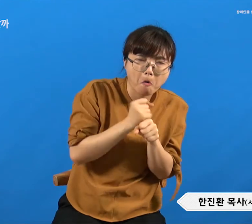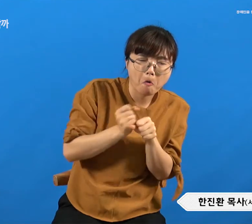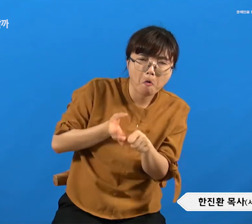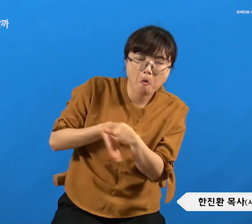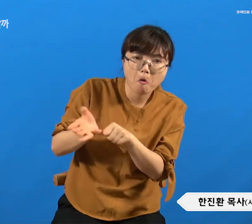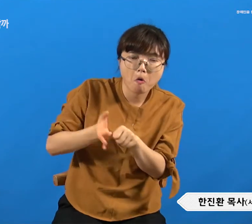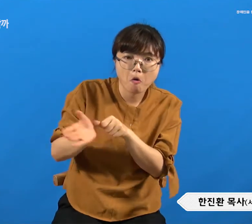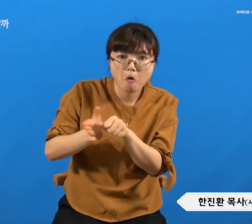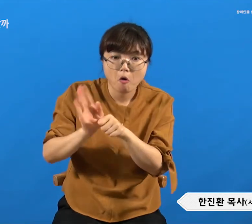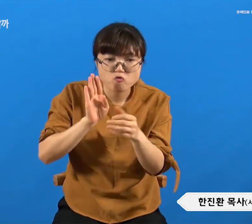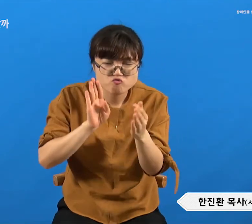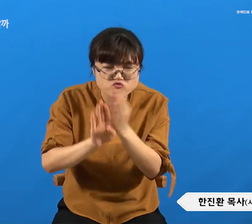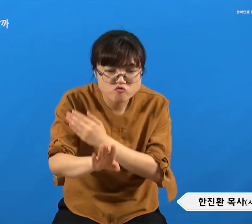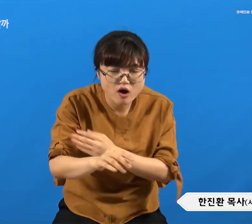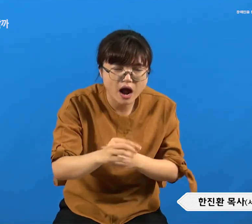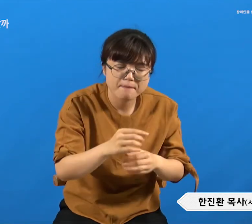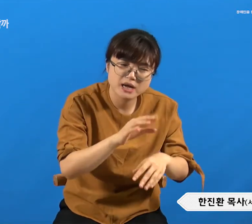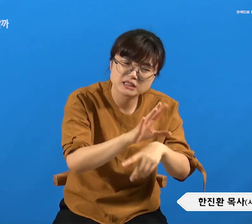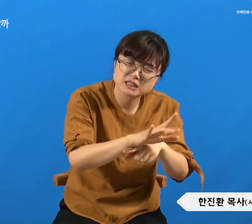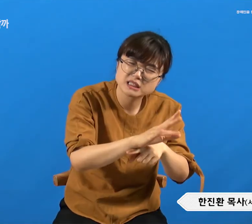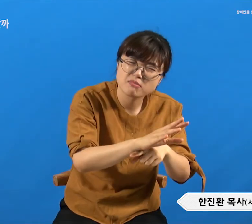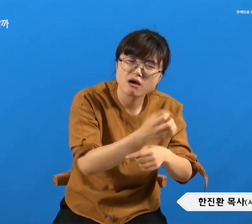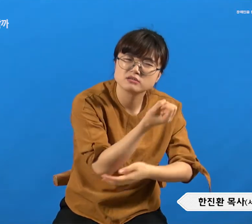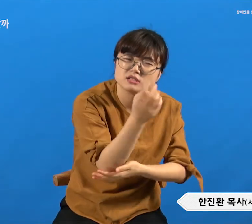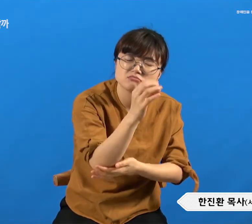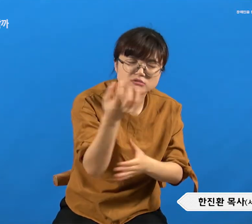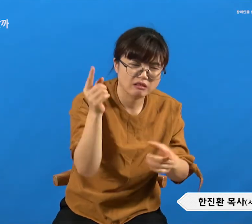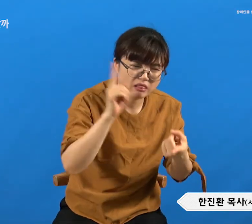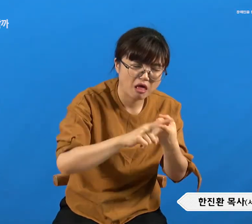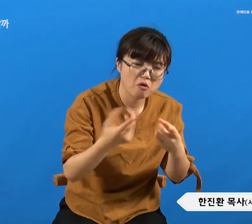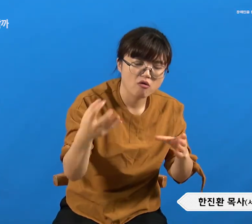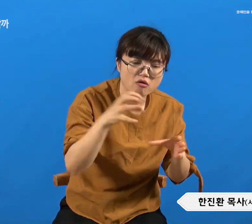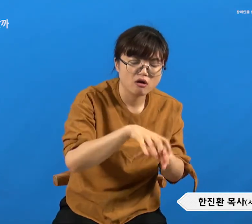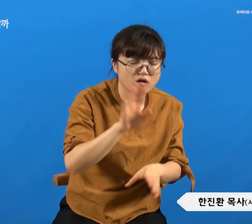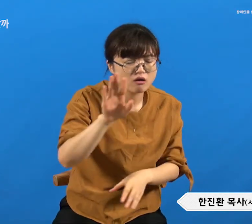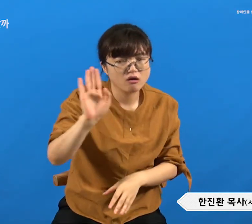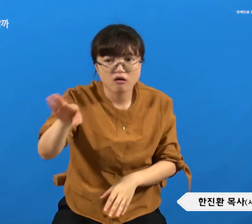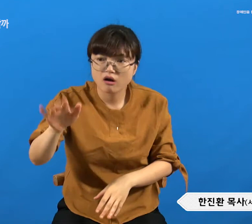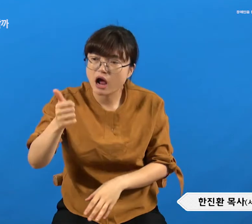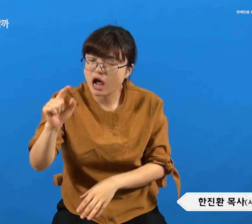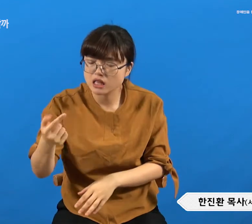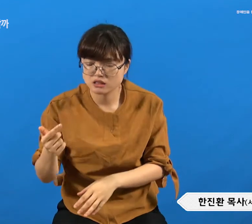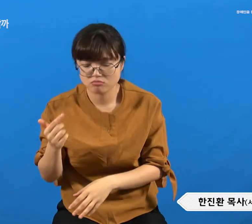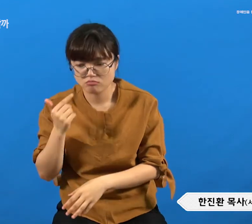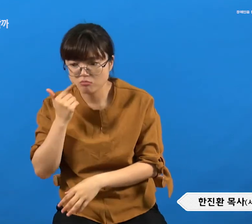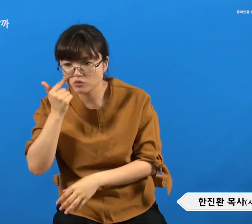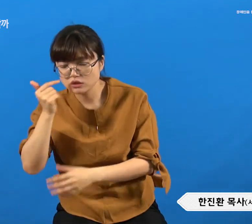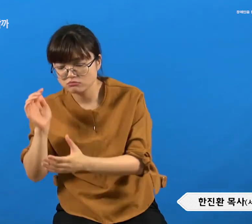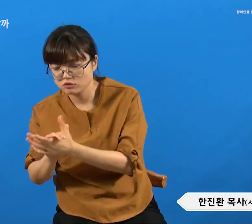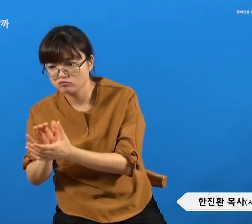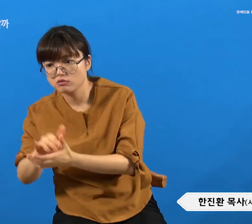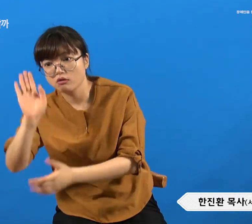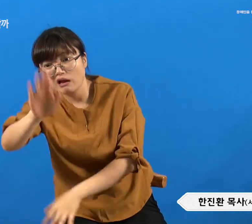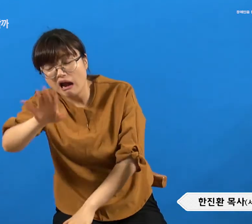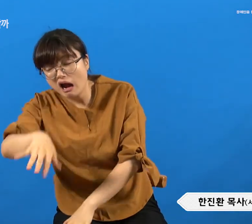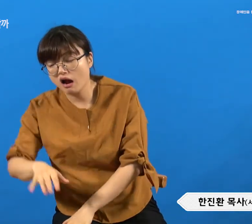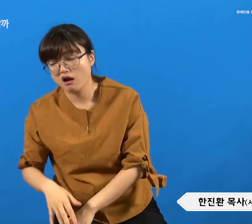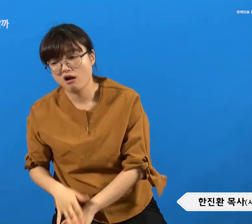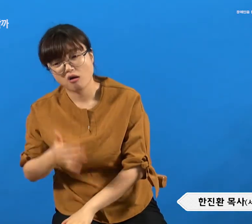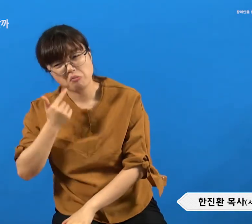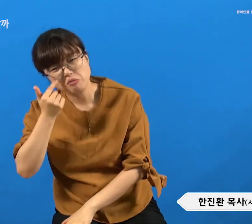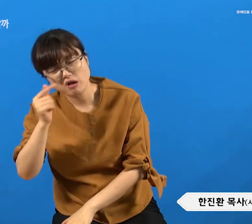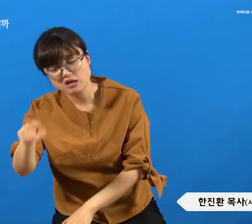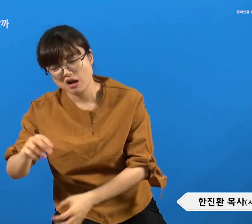지방의 한 기독교 신문에 그대로 실렸습니다. 친구들이 그냥 흥분해가지고 목사님